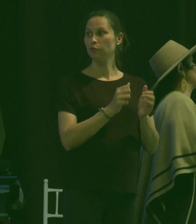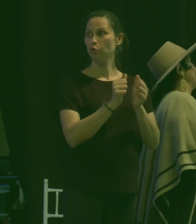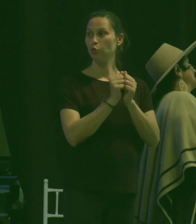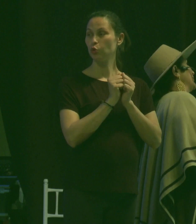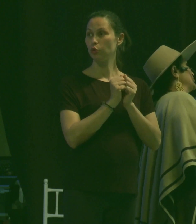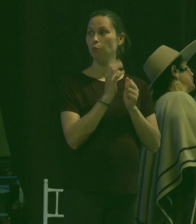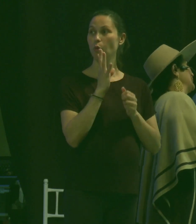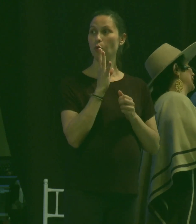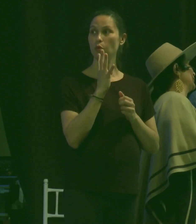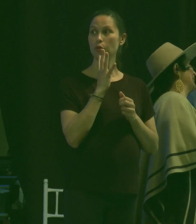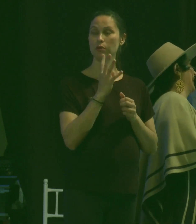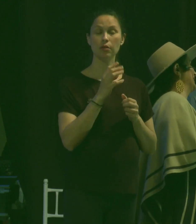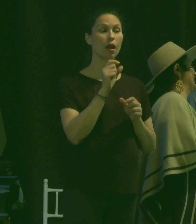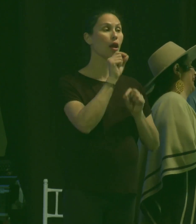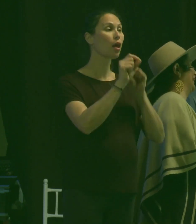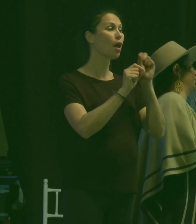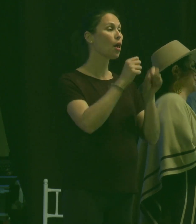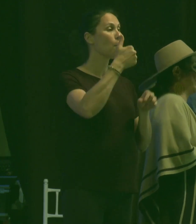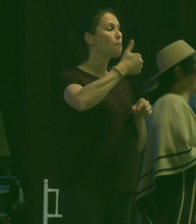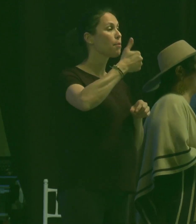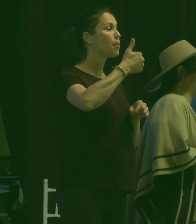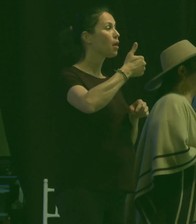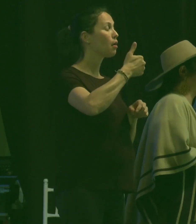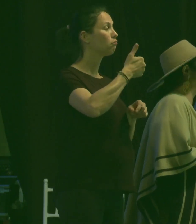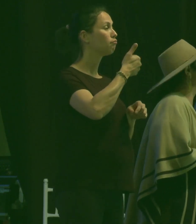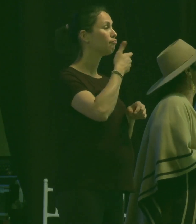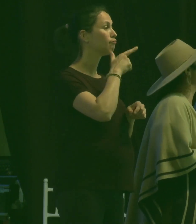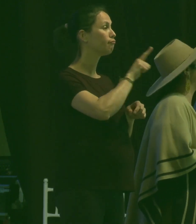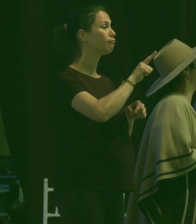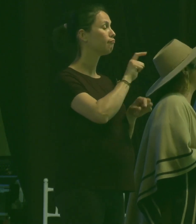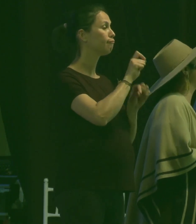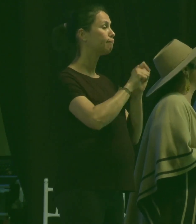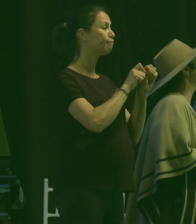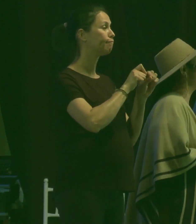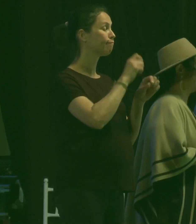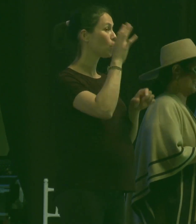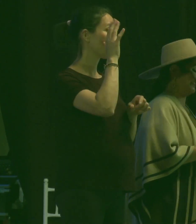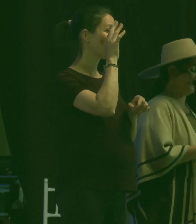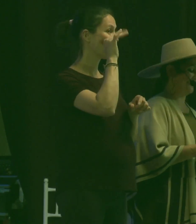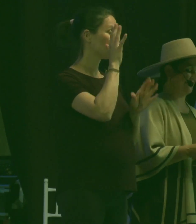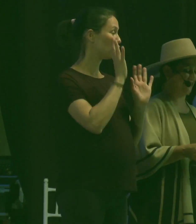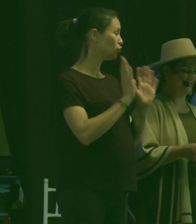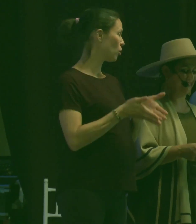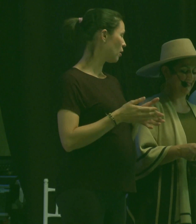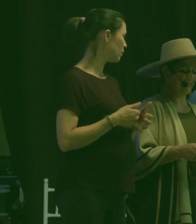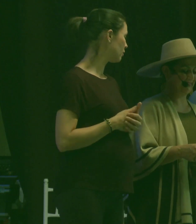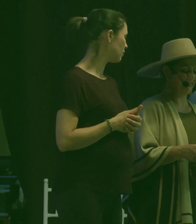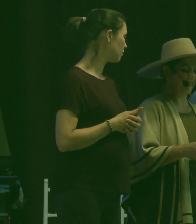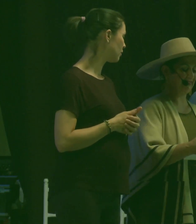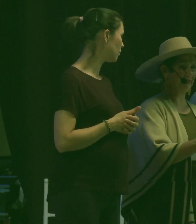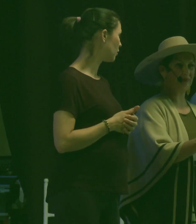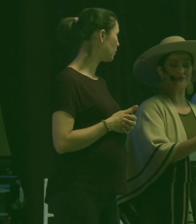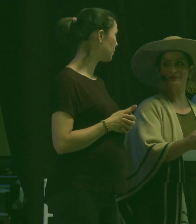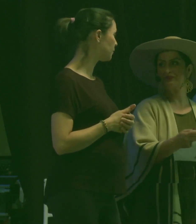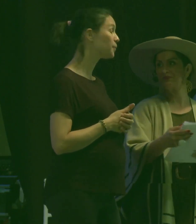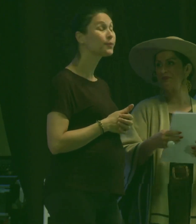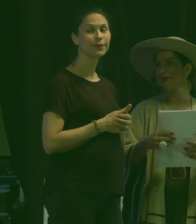nós conhecermos o primeiro lugar, Zeca. O pessoal deve estar curioso já. Já está aqui o